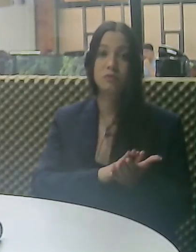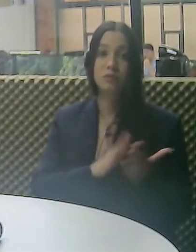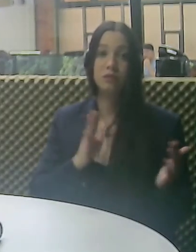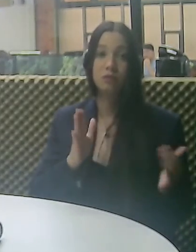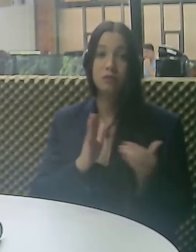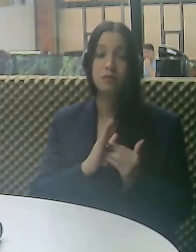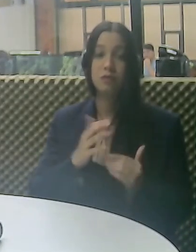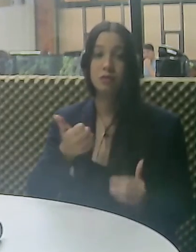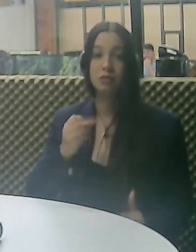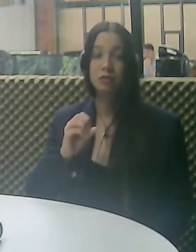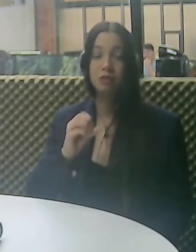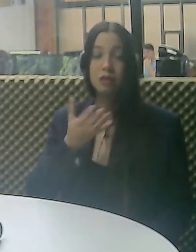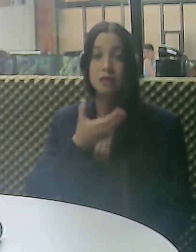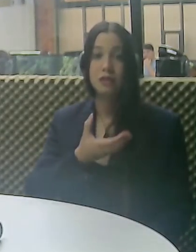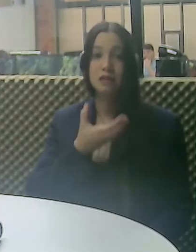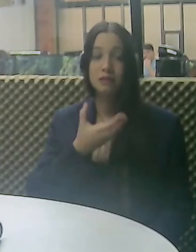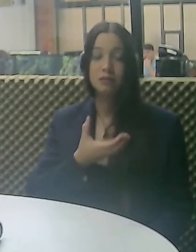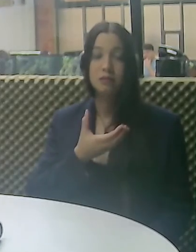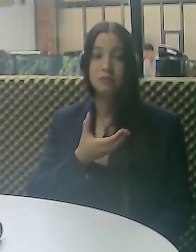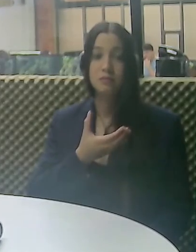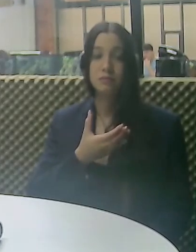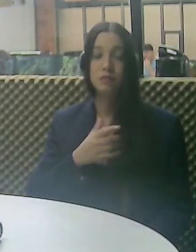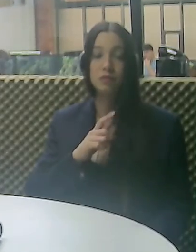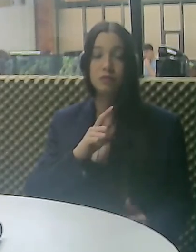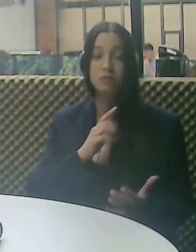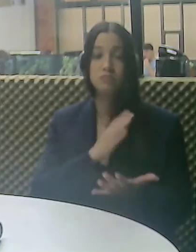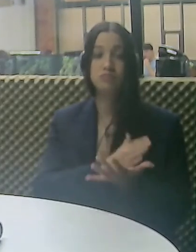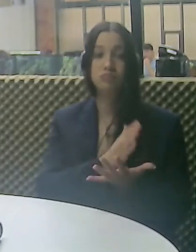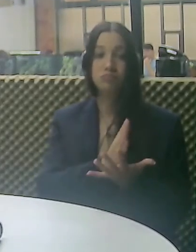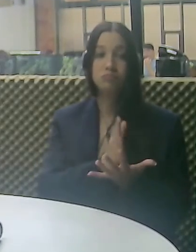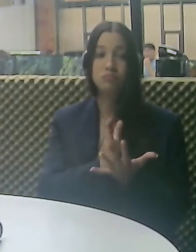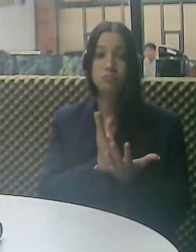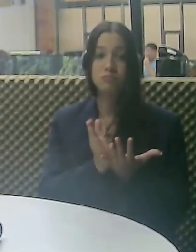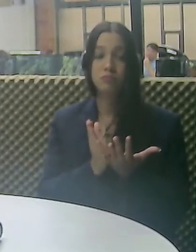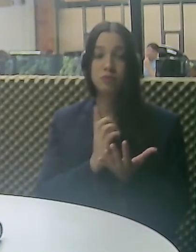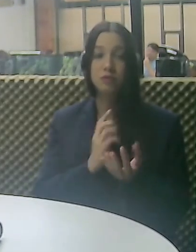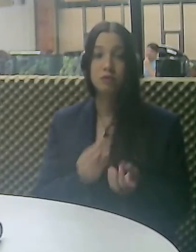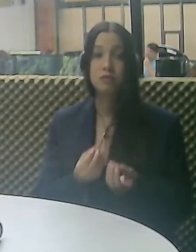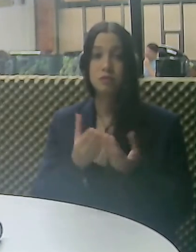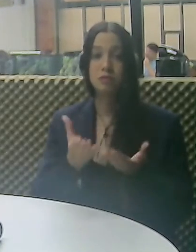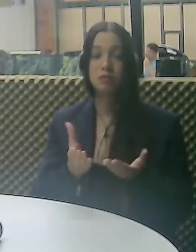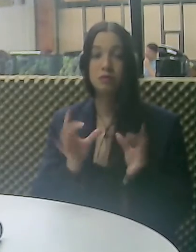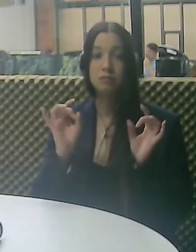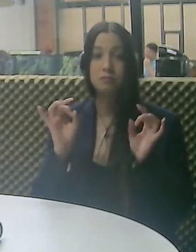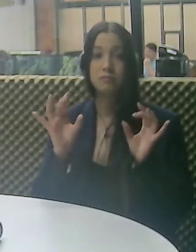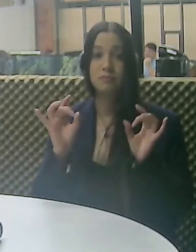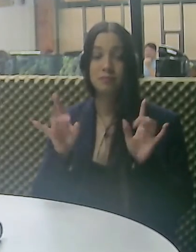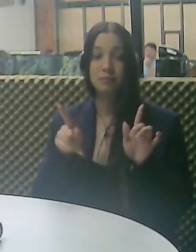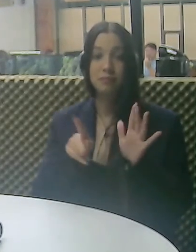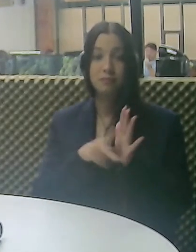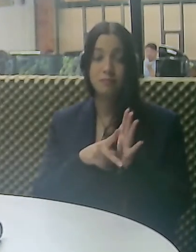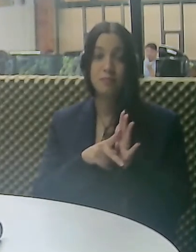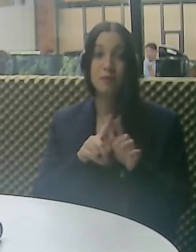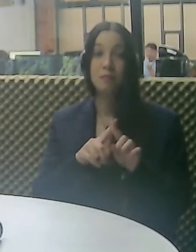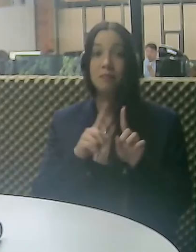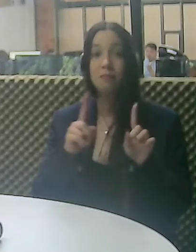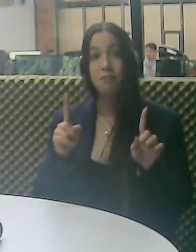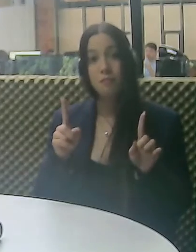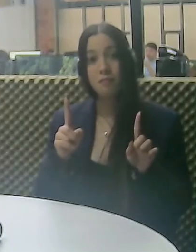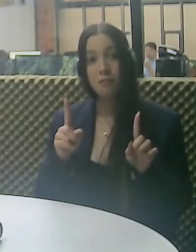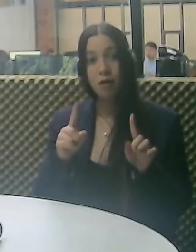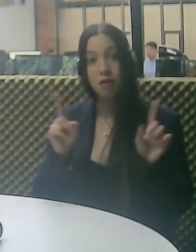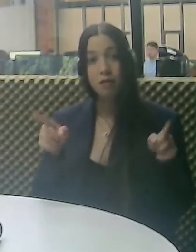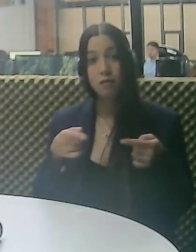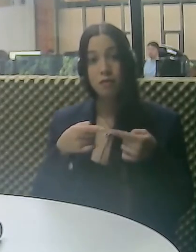em 10 de dezembro. Cada modalidade do Refin Extra 2022 oferece condições específicas. Porém, em comum, as